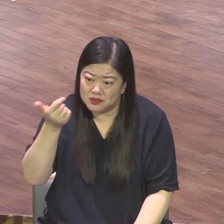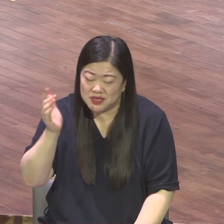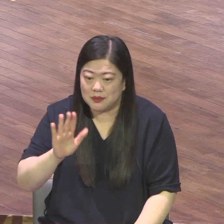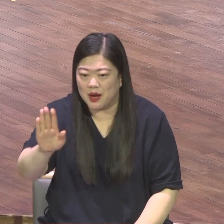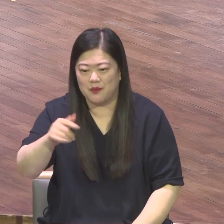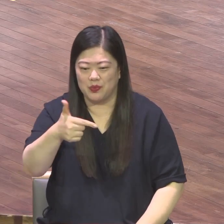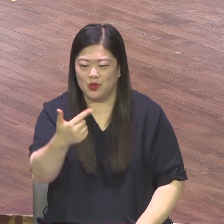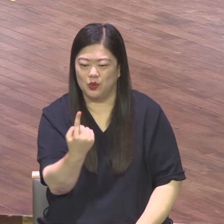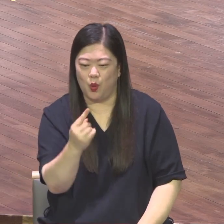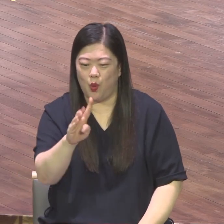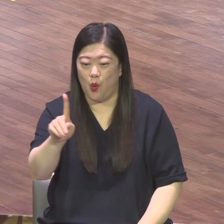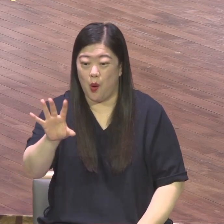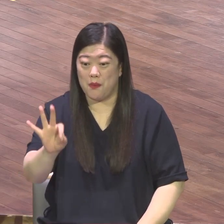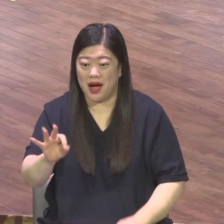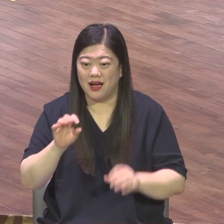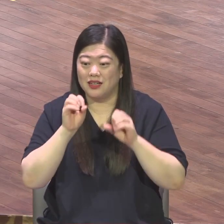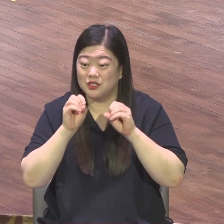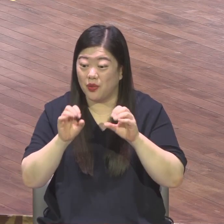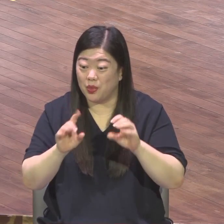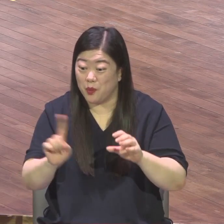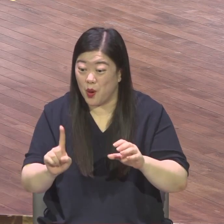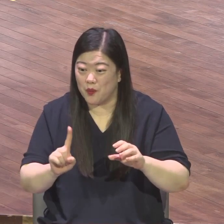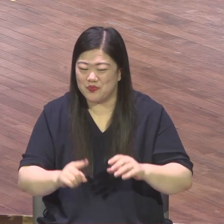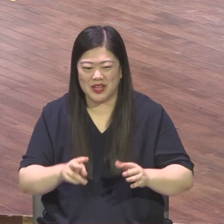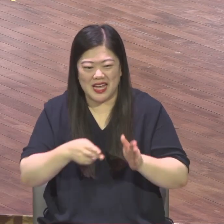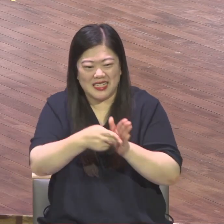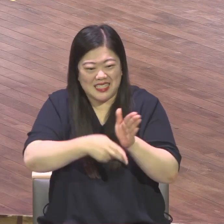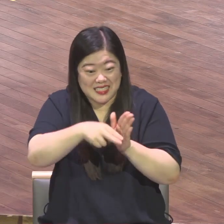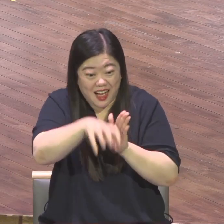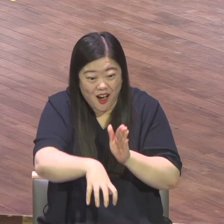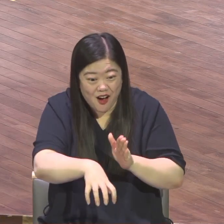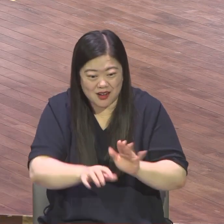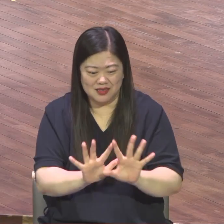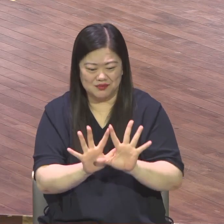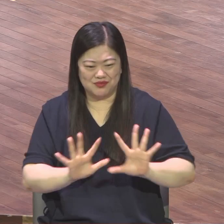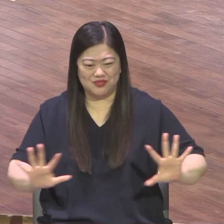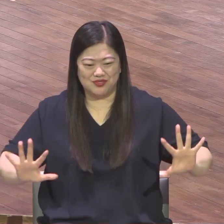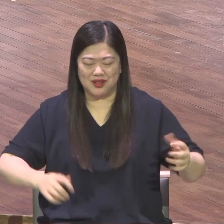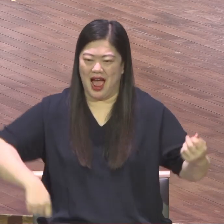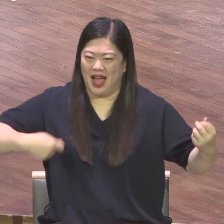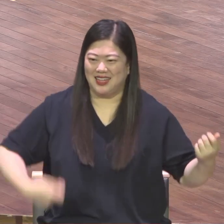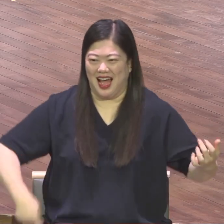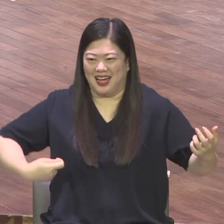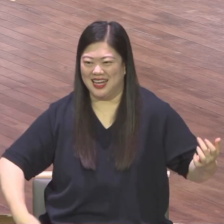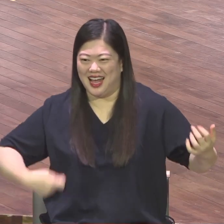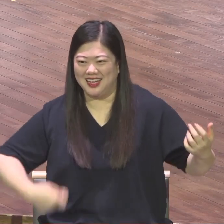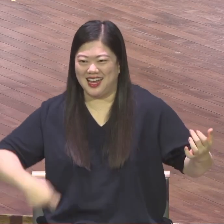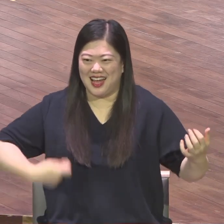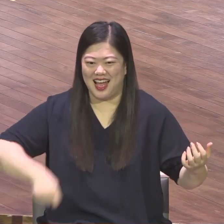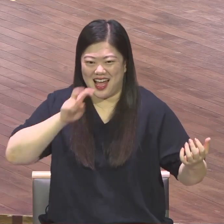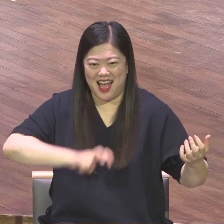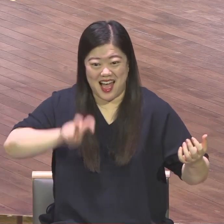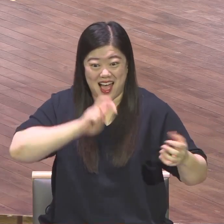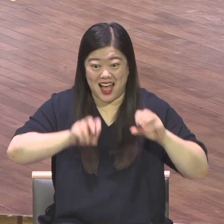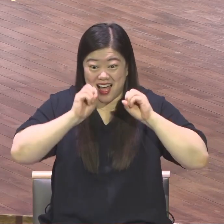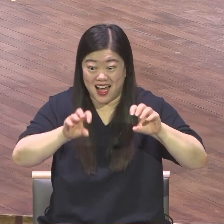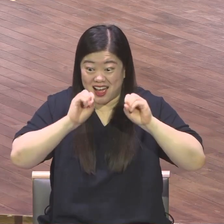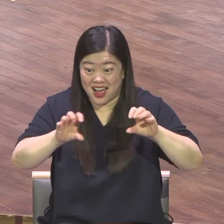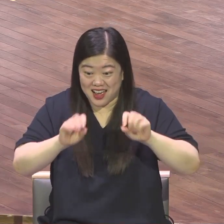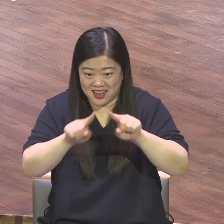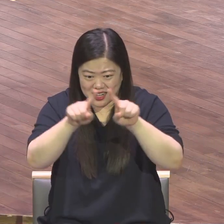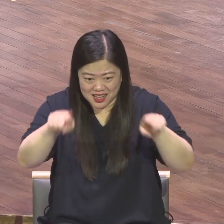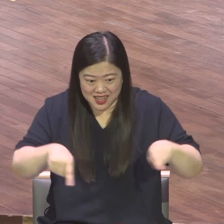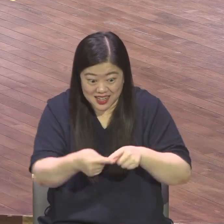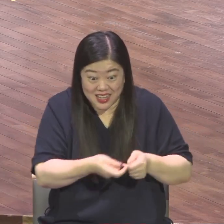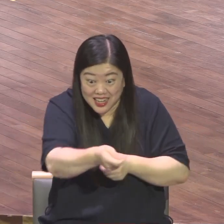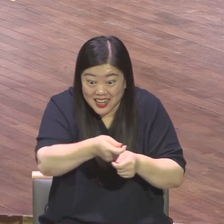노방전도 그냥 부산 뒤집겠다고, 심지어 유치장전도 한 주도 안 빠지고 그렇게 막 난리를